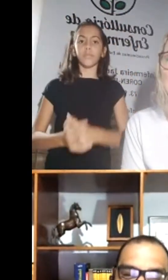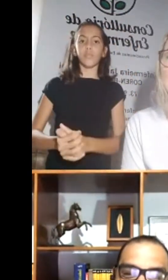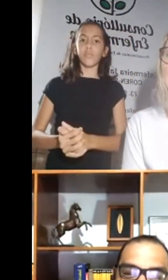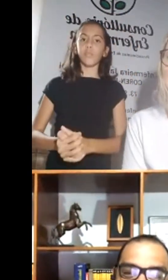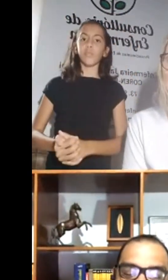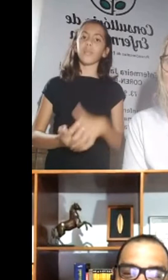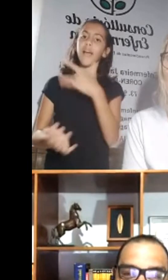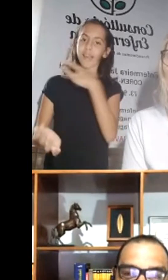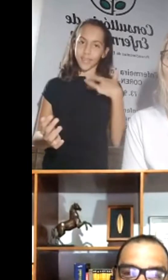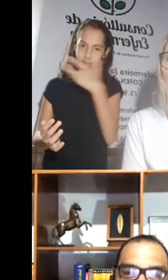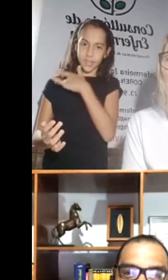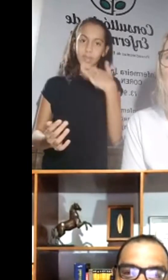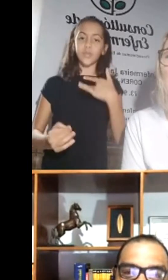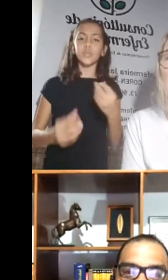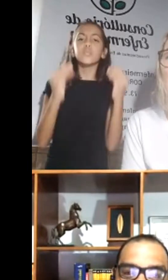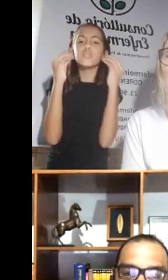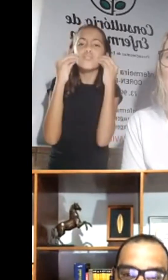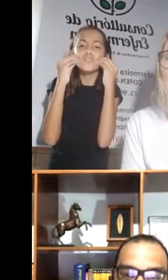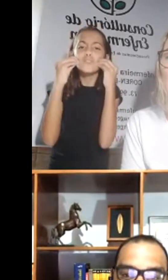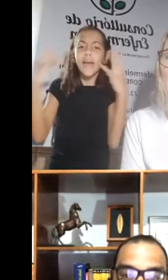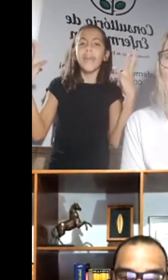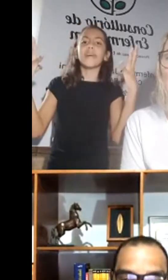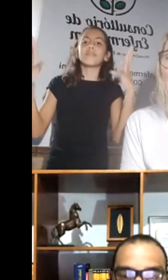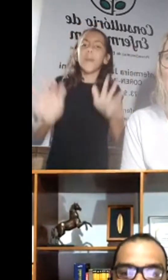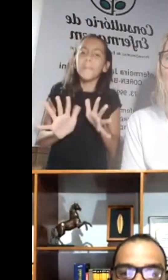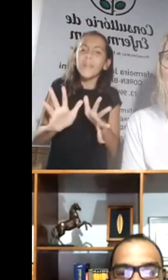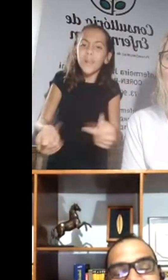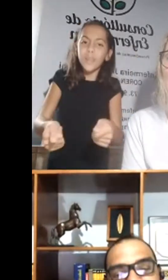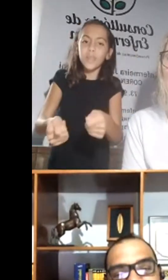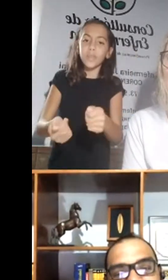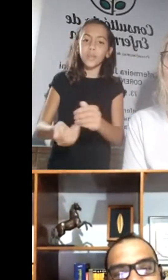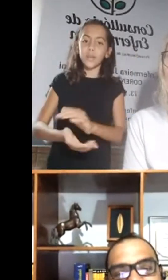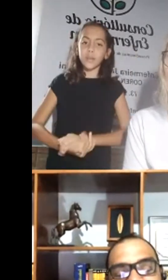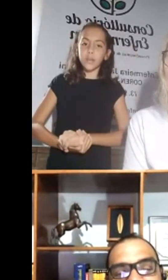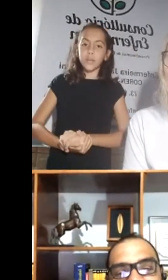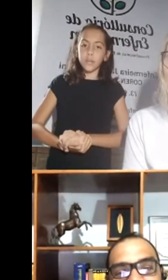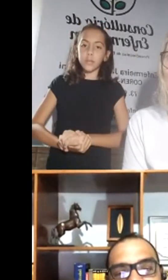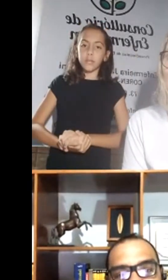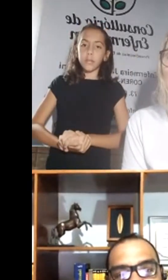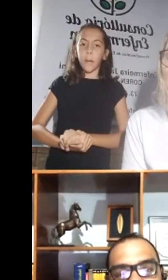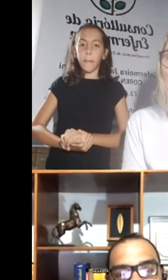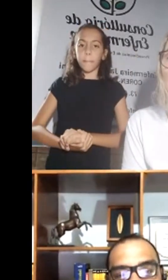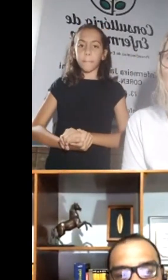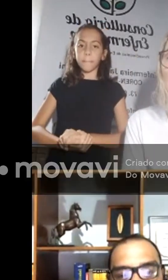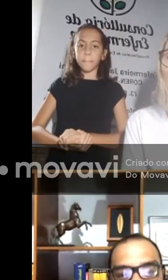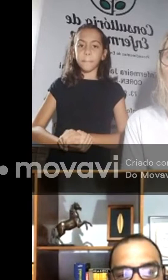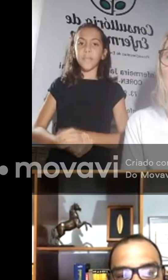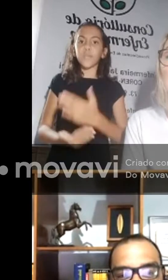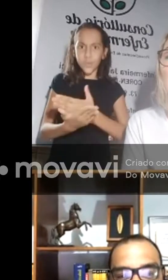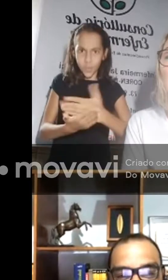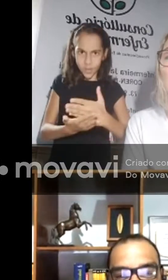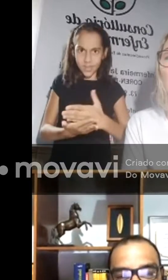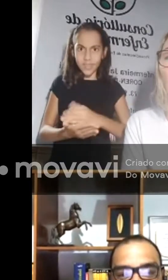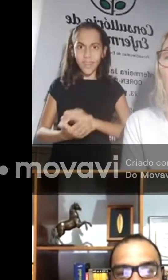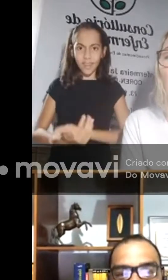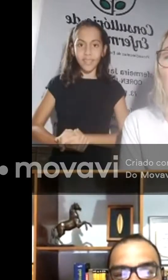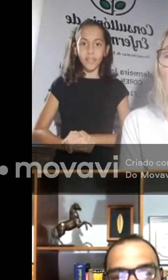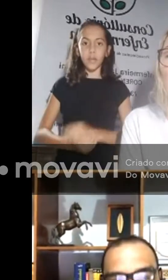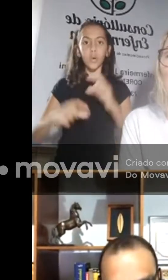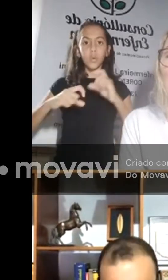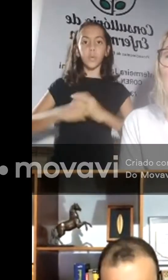mundo que está podendo assistir aí. Equipe É, do Paraiá também, é isso aí. Vamos lá, Jana, vamos começar. pois Estou à é,